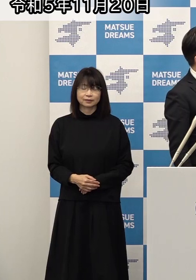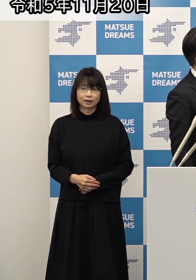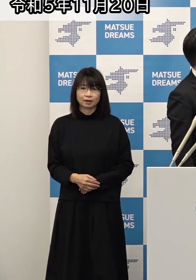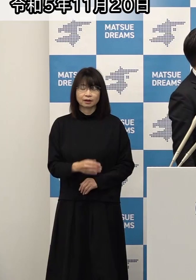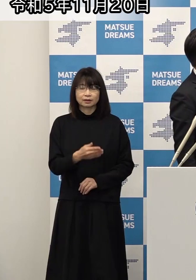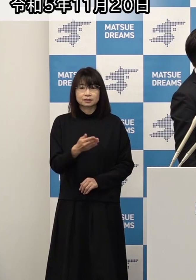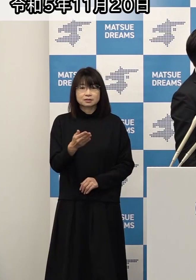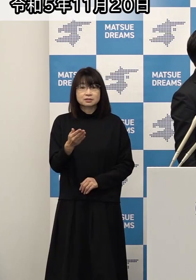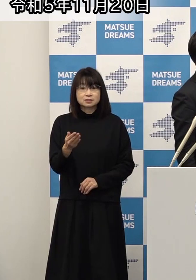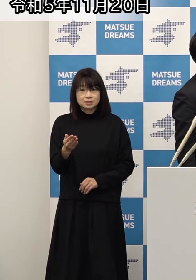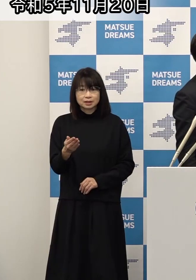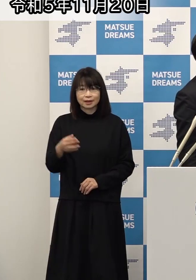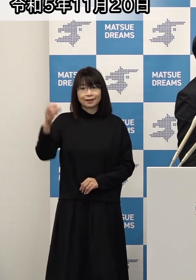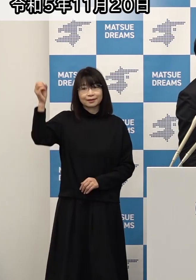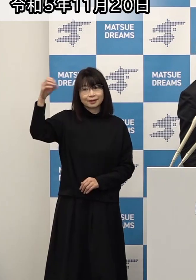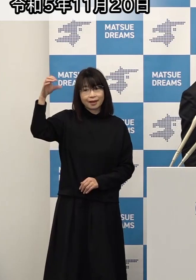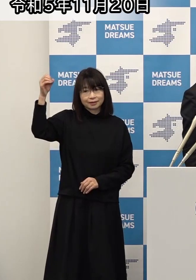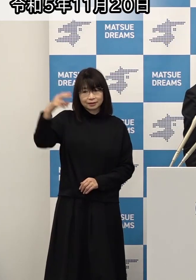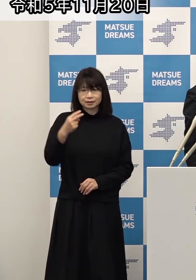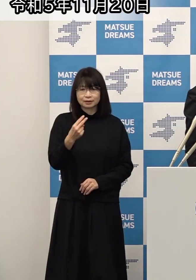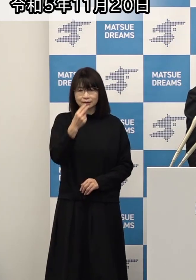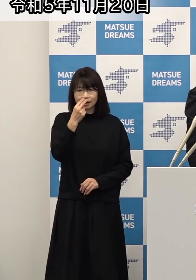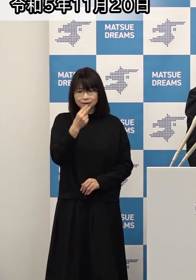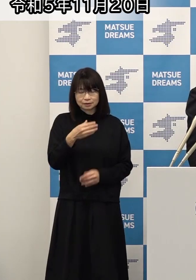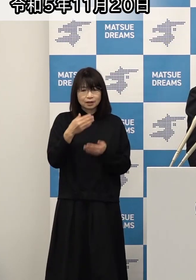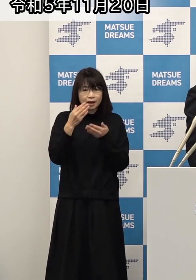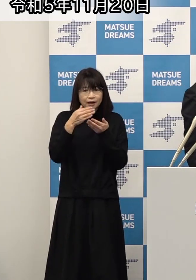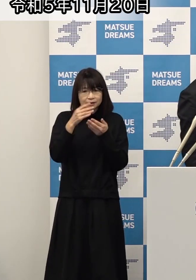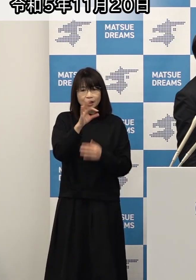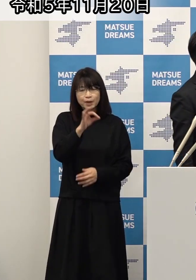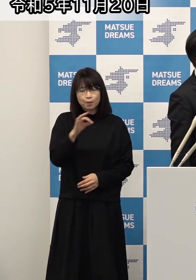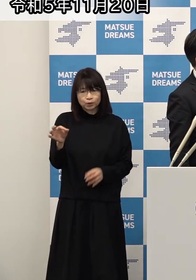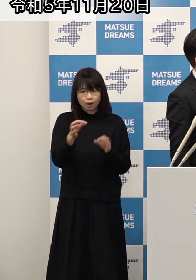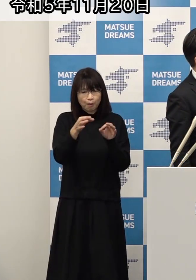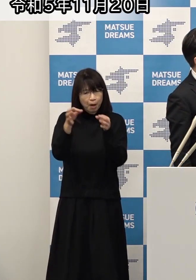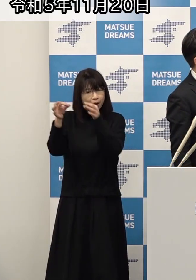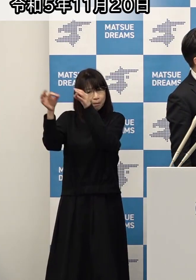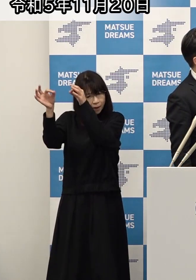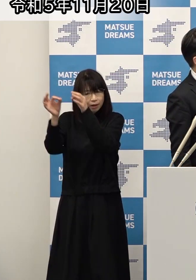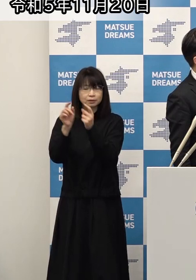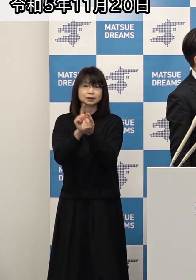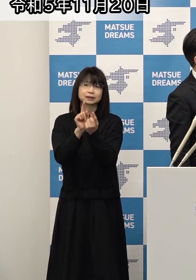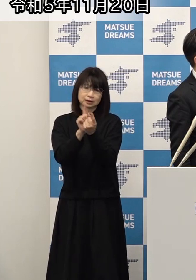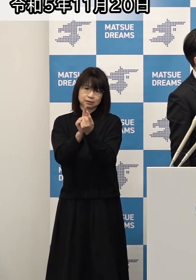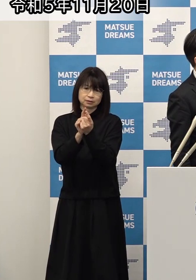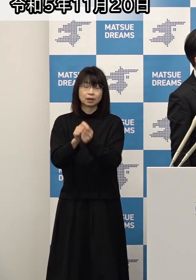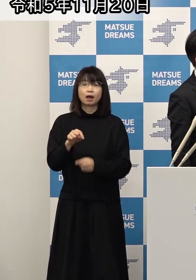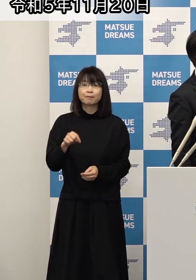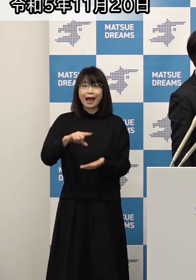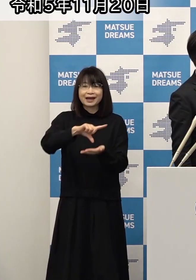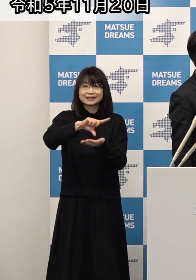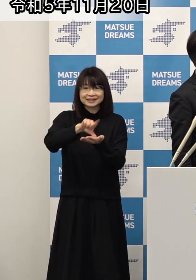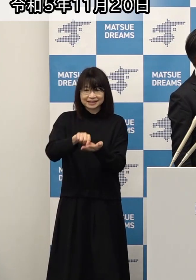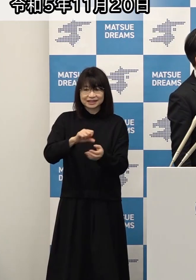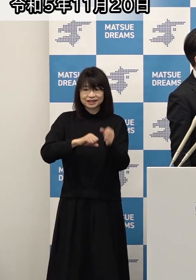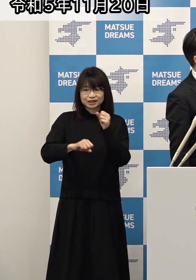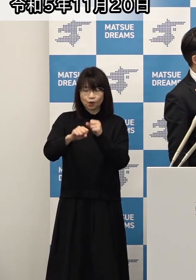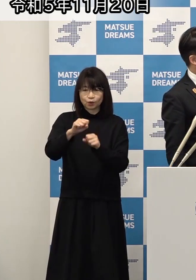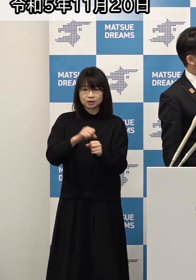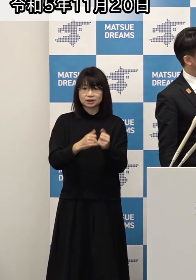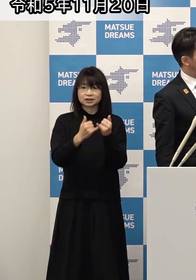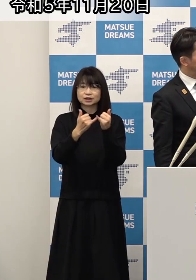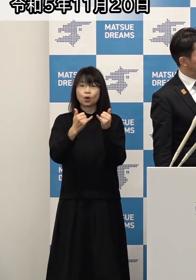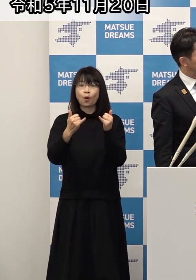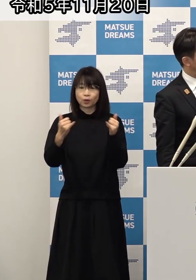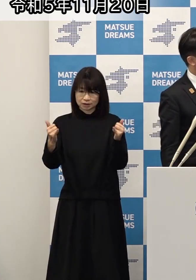次に、電力、ガス、食品等価格高騰対策の項目でございますが、同じく地域の事業者を支援するためのエネル